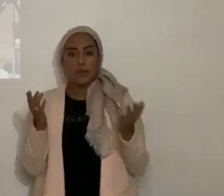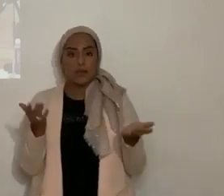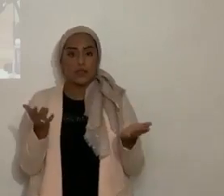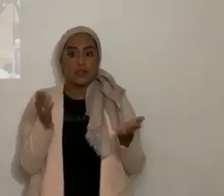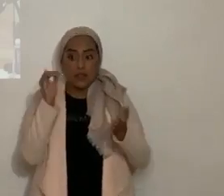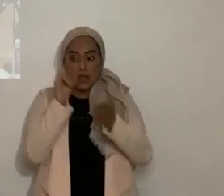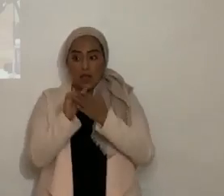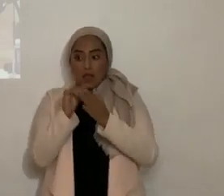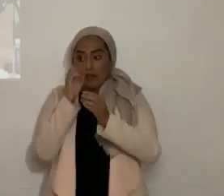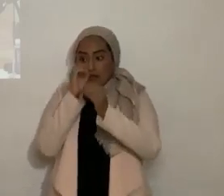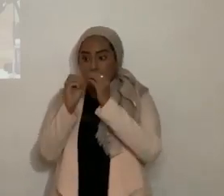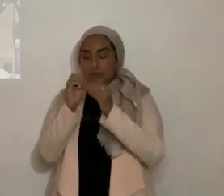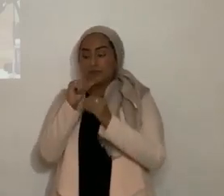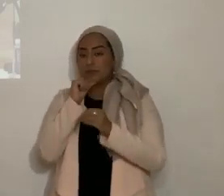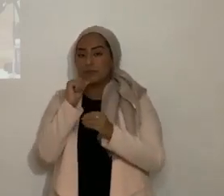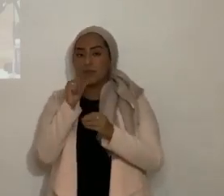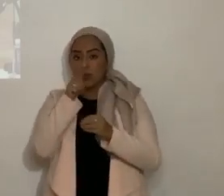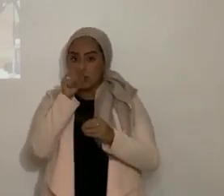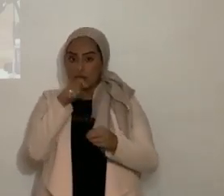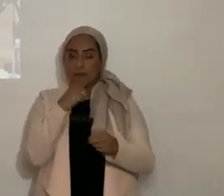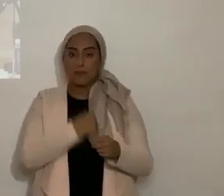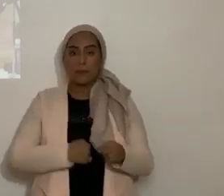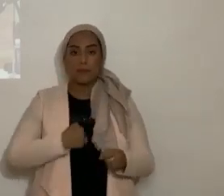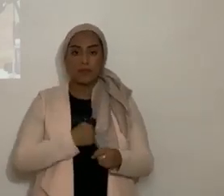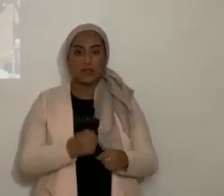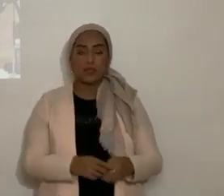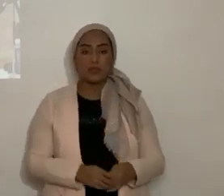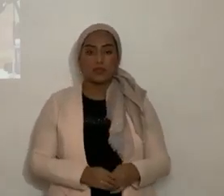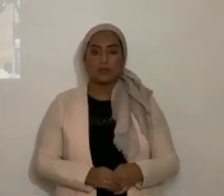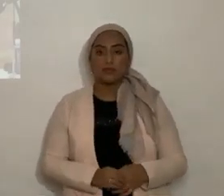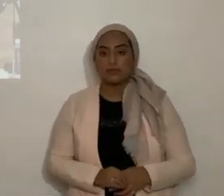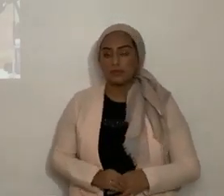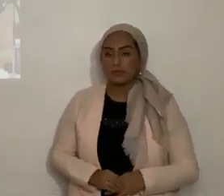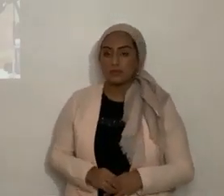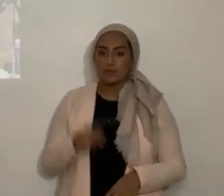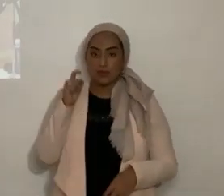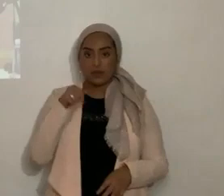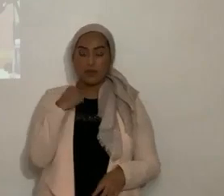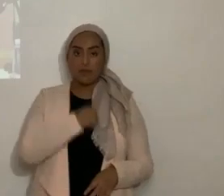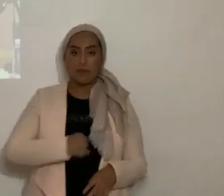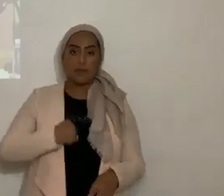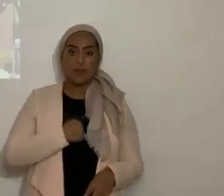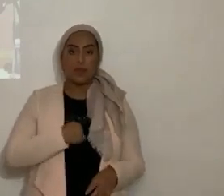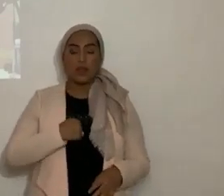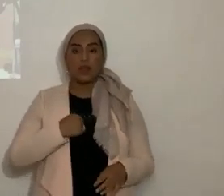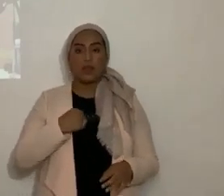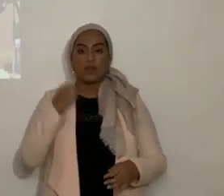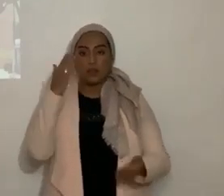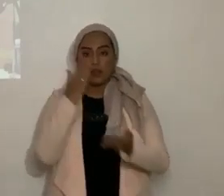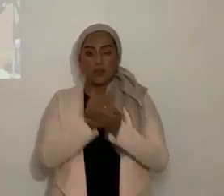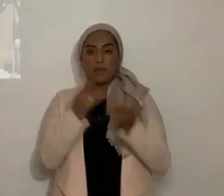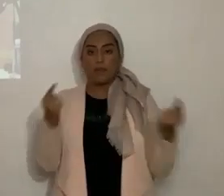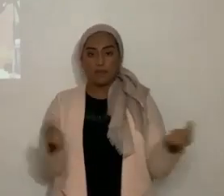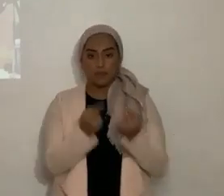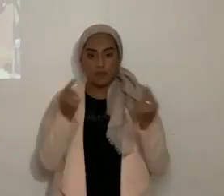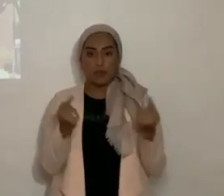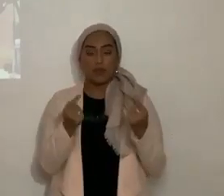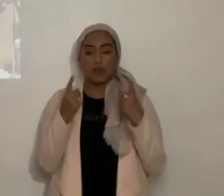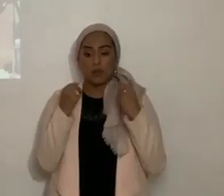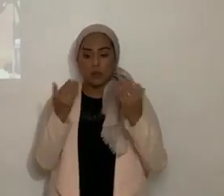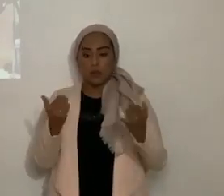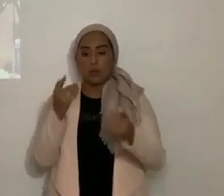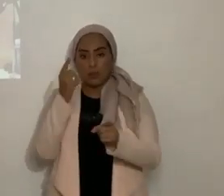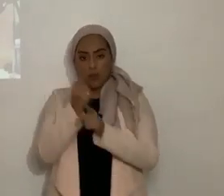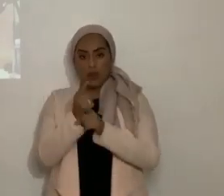esa solución. No depende sino de que te arrepientas, de que hagas teshuva. Que dejes el pecado, que hagas las cosas